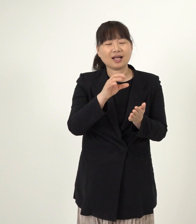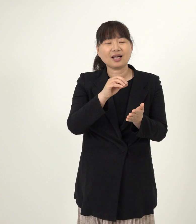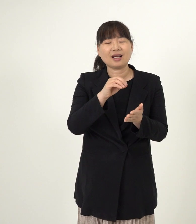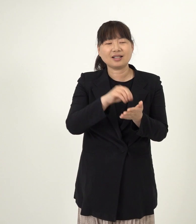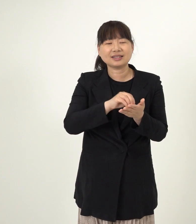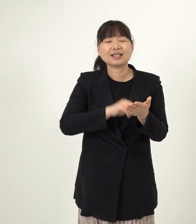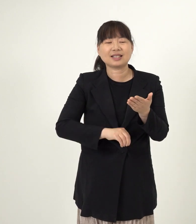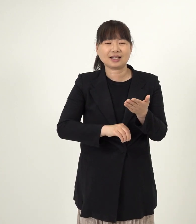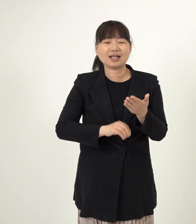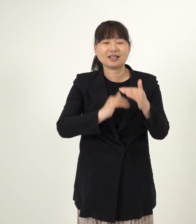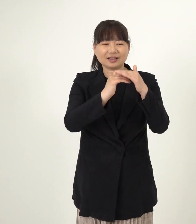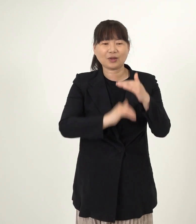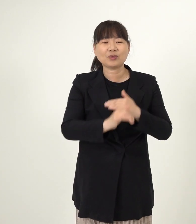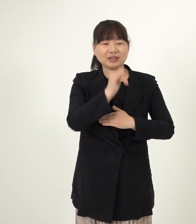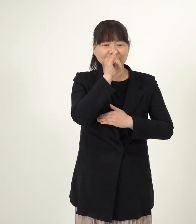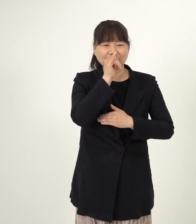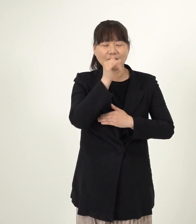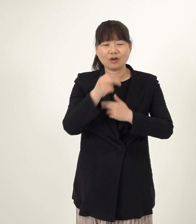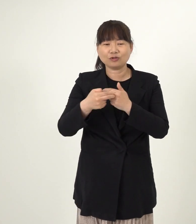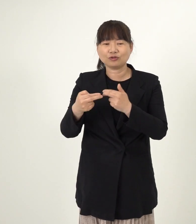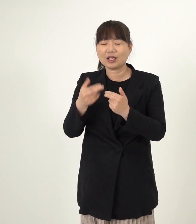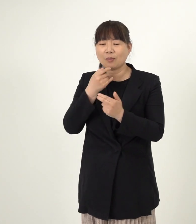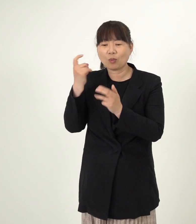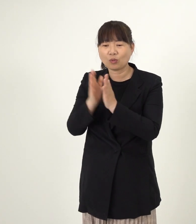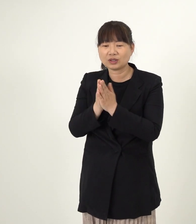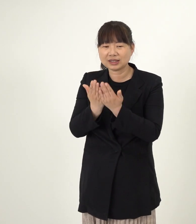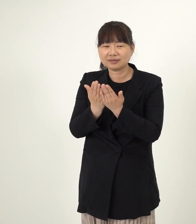우리 누가복음을 좀 띄워주시기 바랍니다.